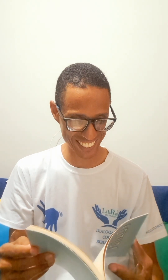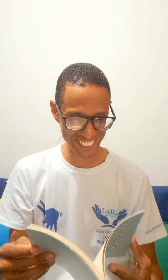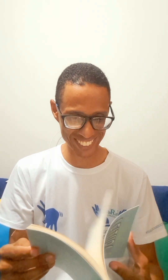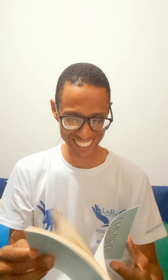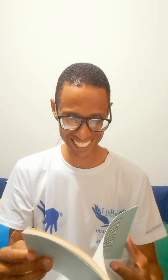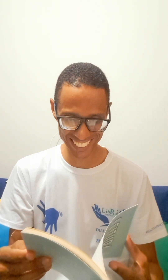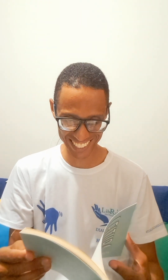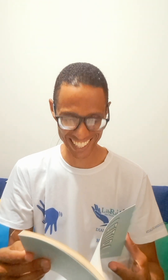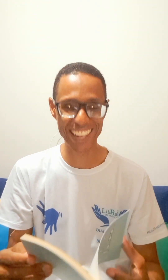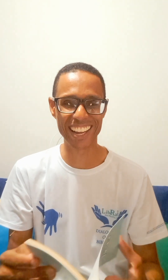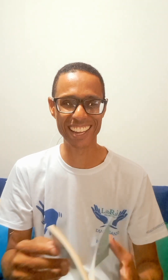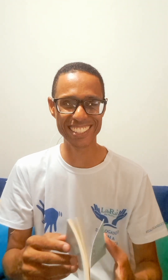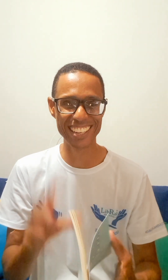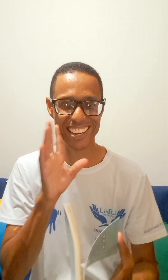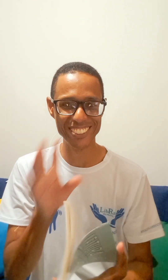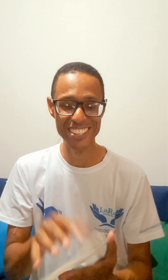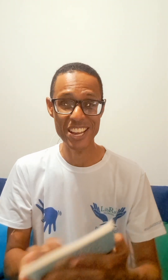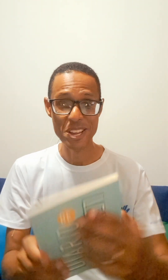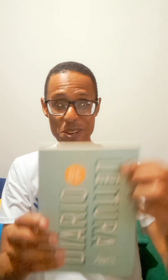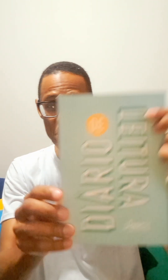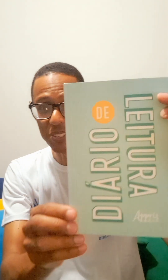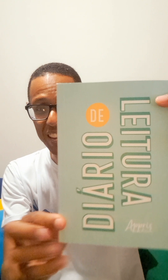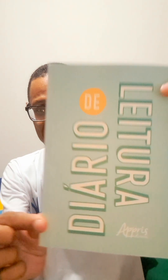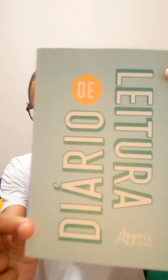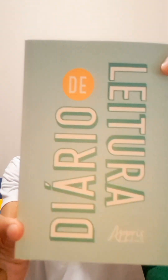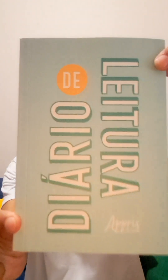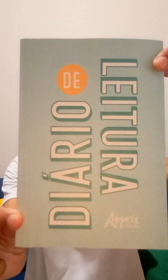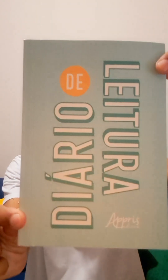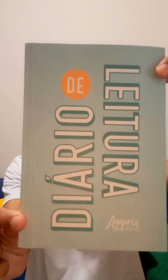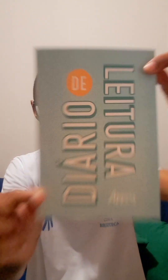fantástico! Que legal! Gostei! Ó,